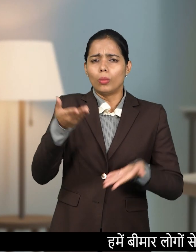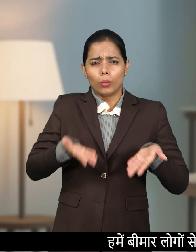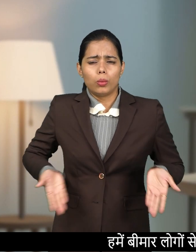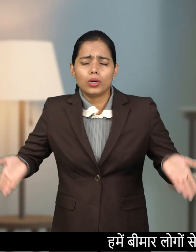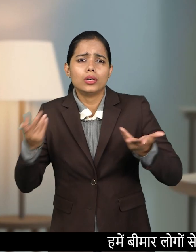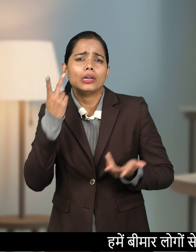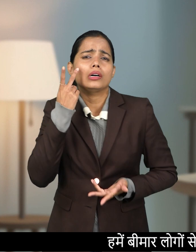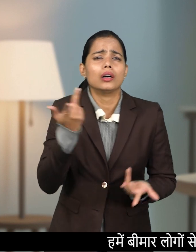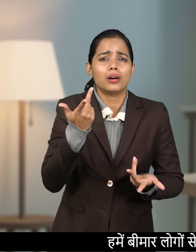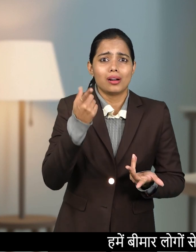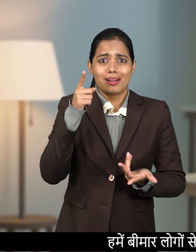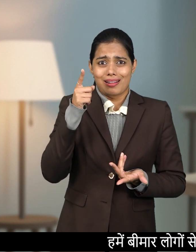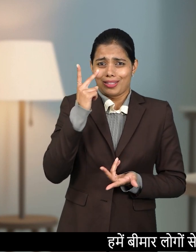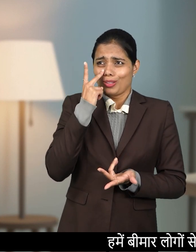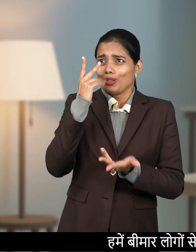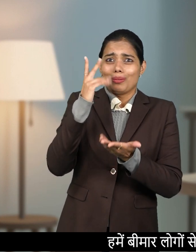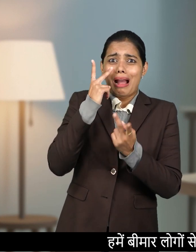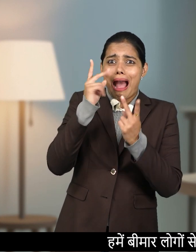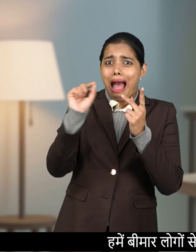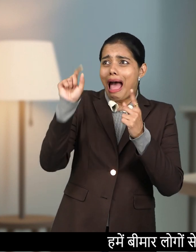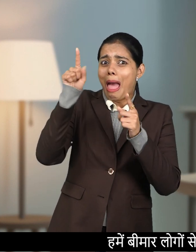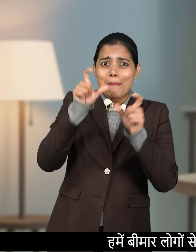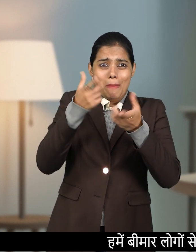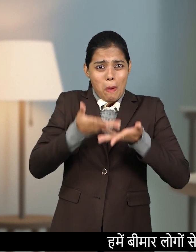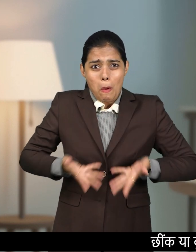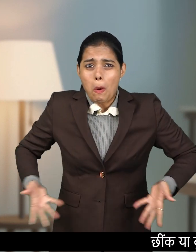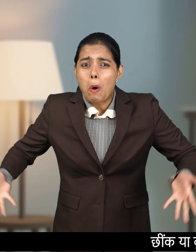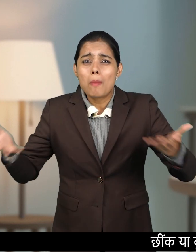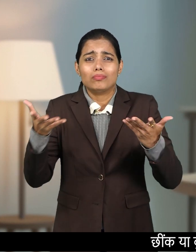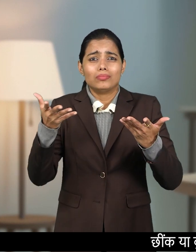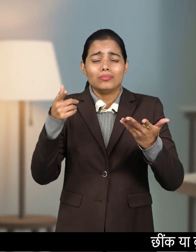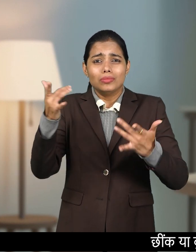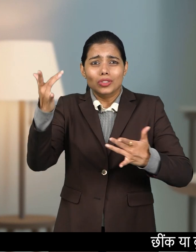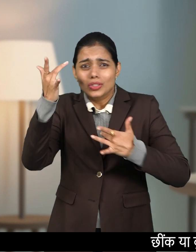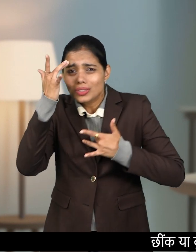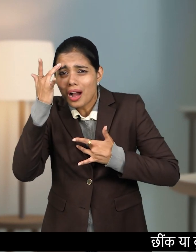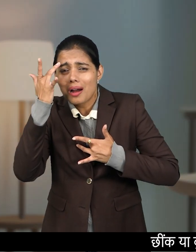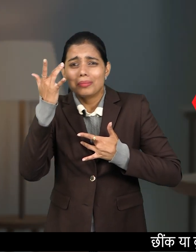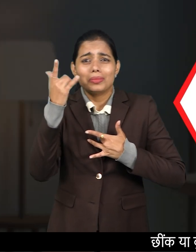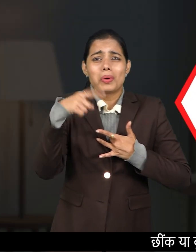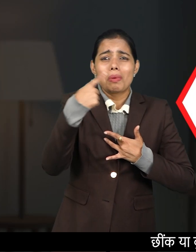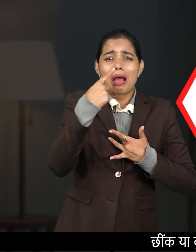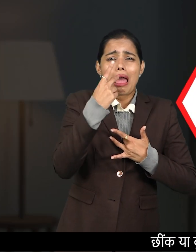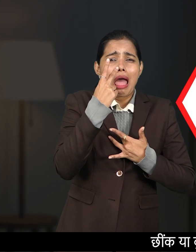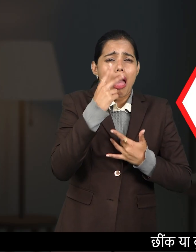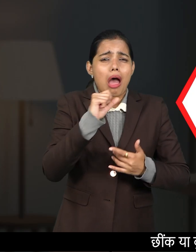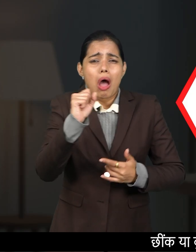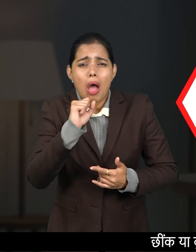हमें बीमार लोगों से निकट संपर्क से बचना चाहिए जिनमें खांसी, छींक या बुखार जैसे लक्षण दिखाई दे रहे हो।